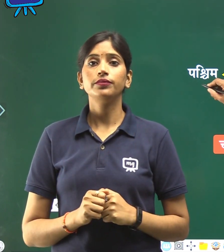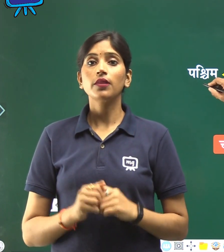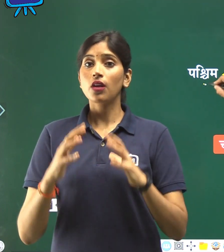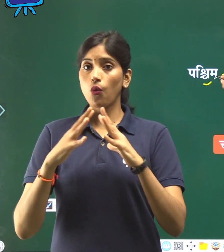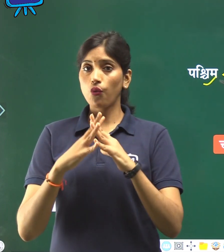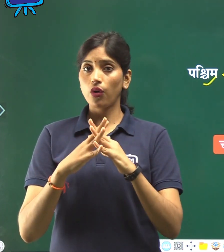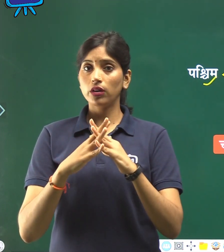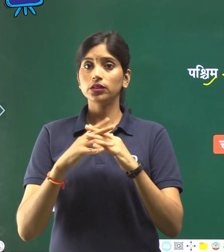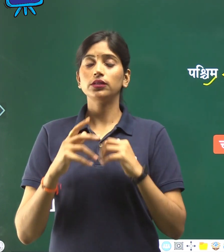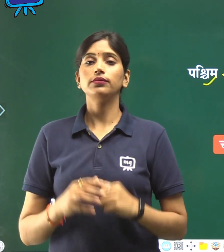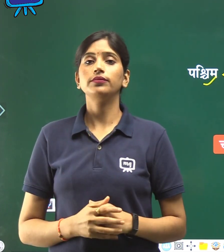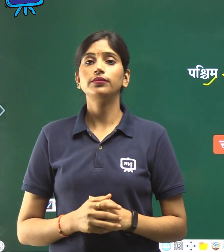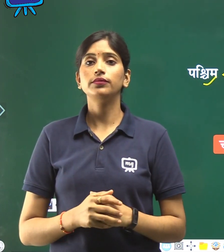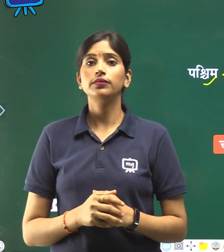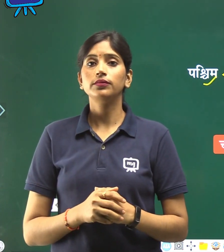पश्चिम,